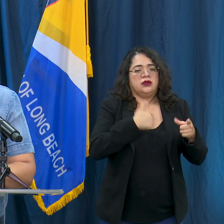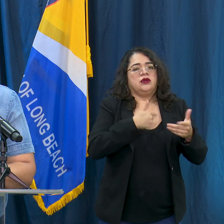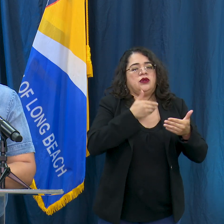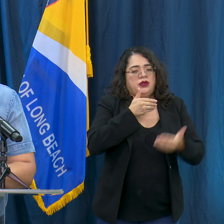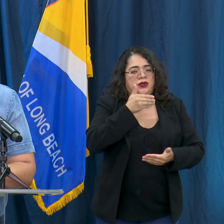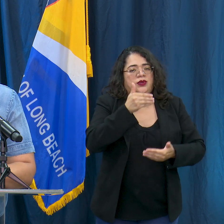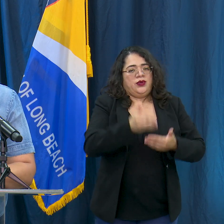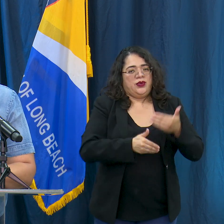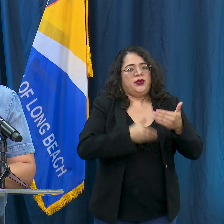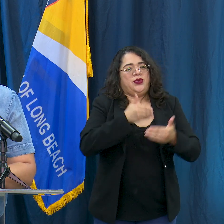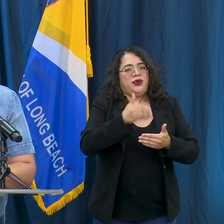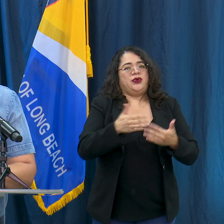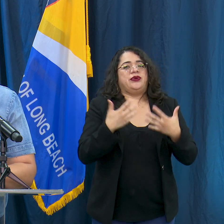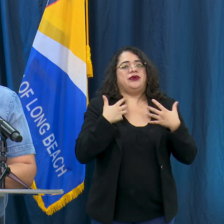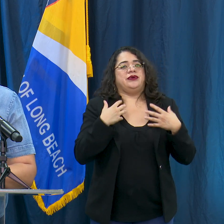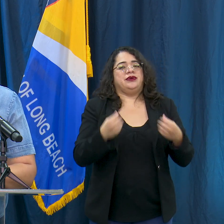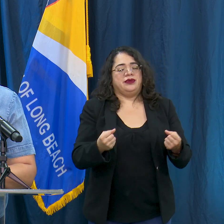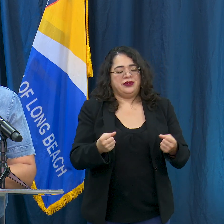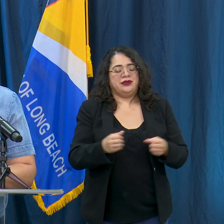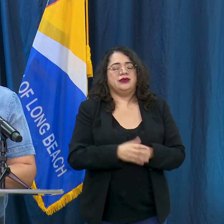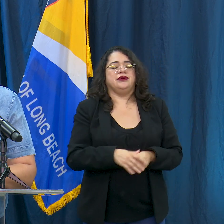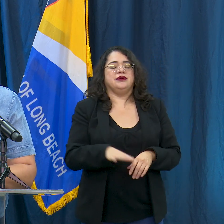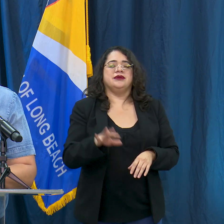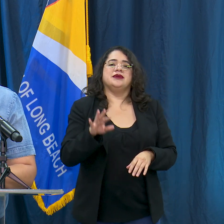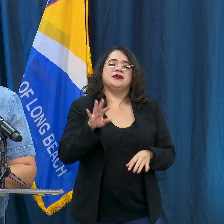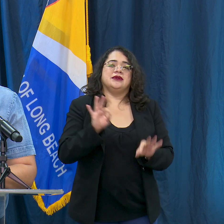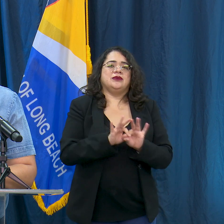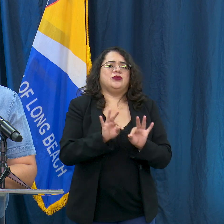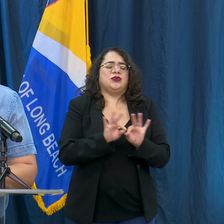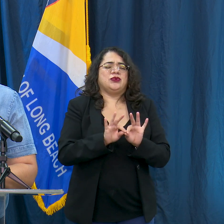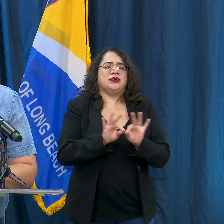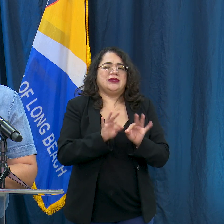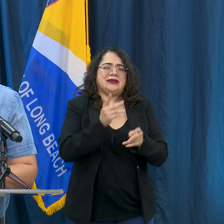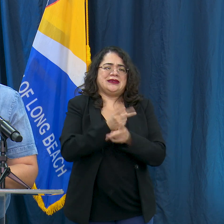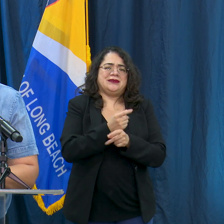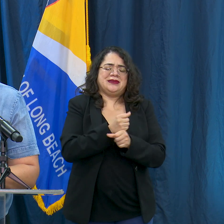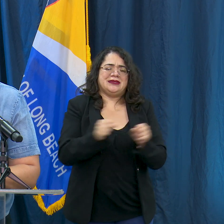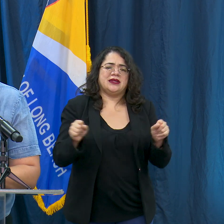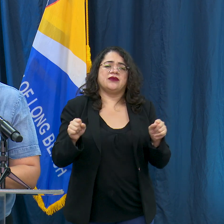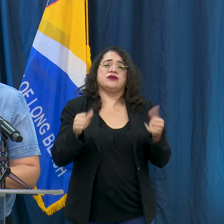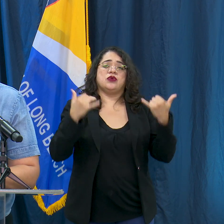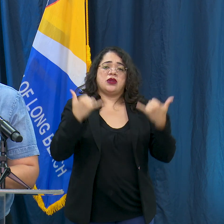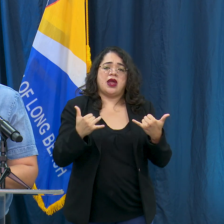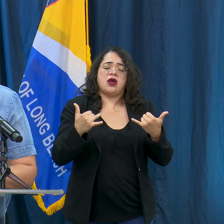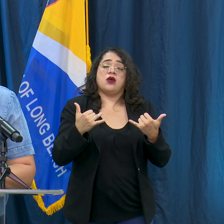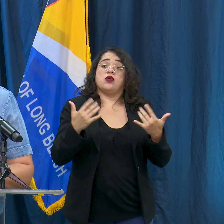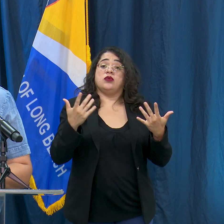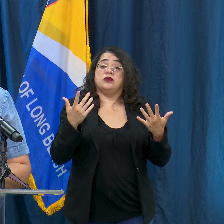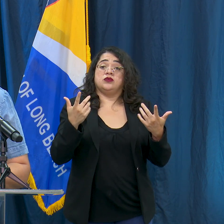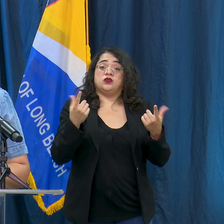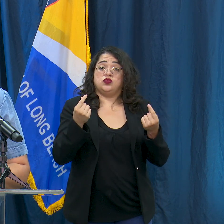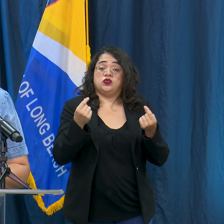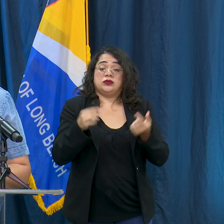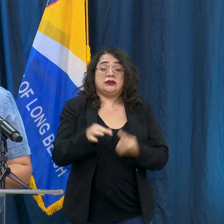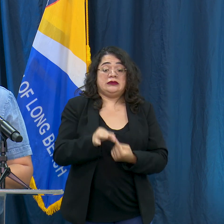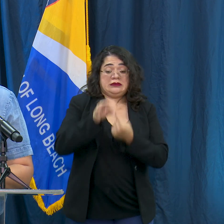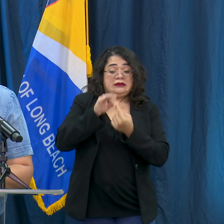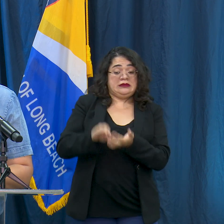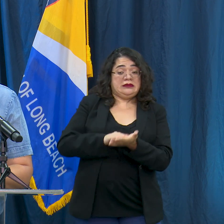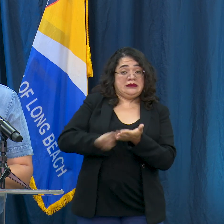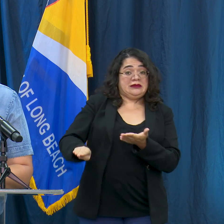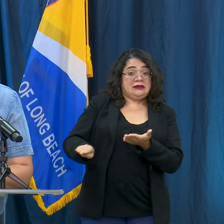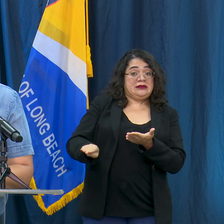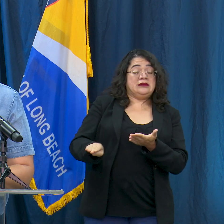salud. Me complace anunciar que la ciudad de Long Beach en este momento cumple con los criterios de variación para poder avanzar